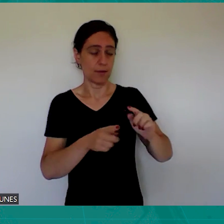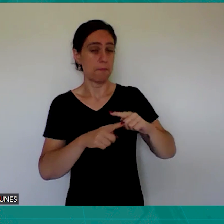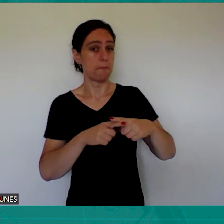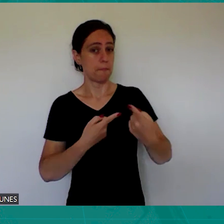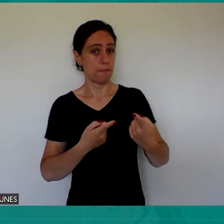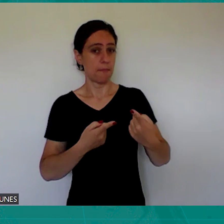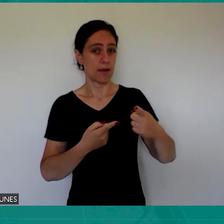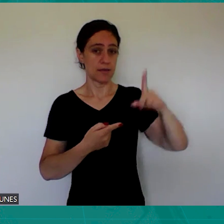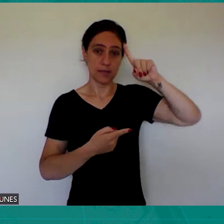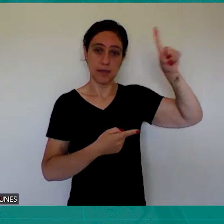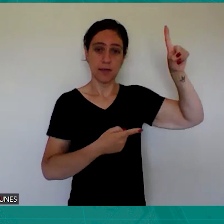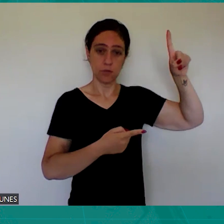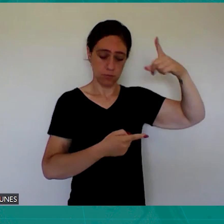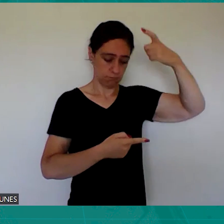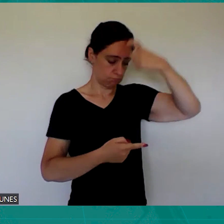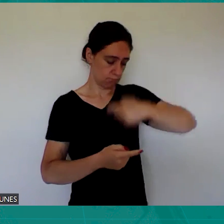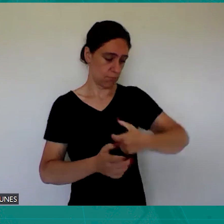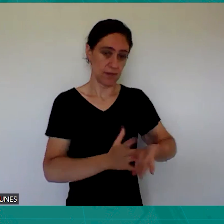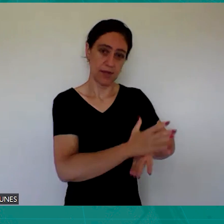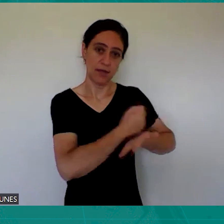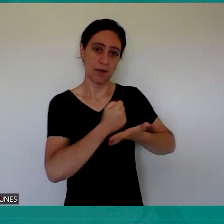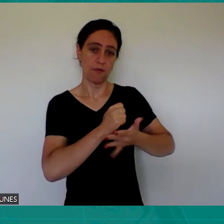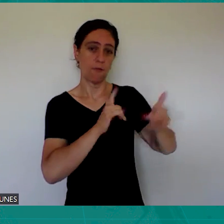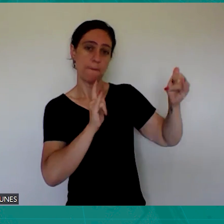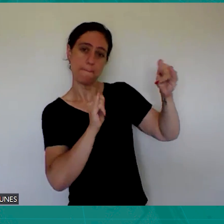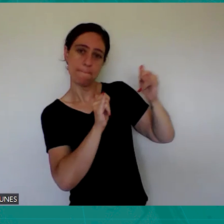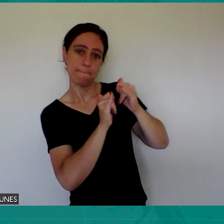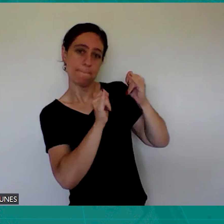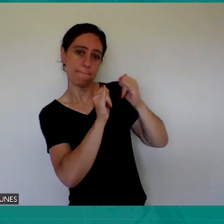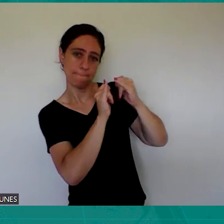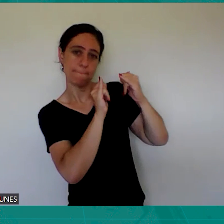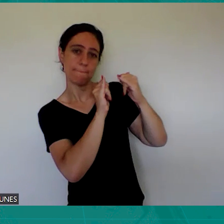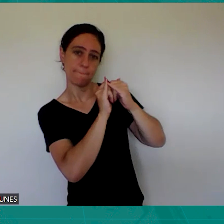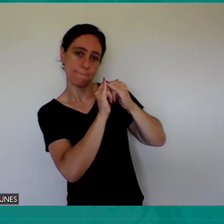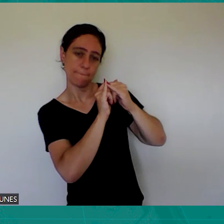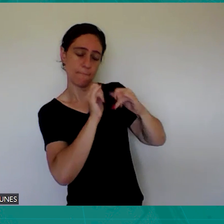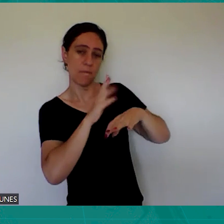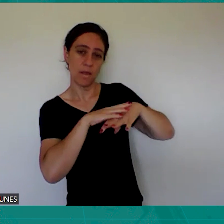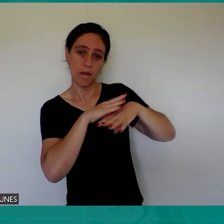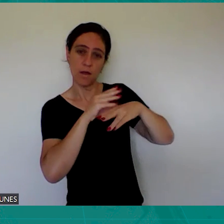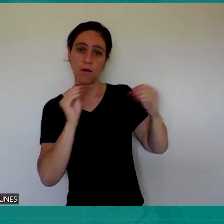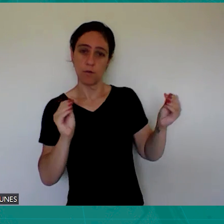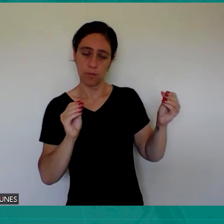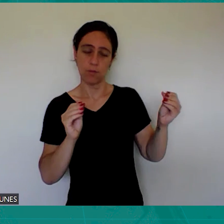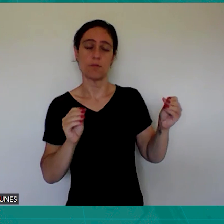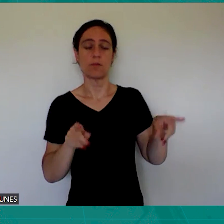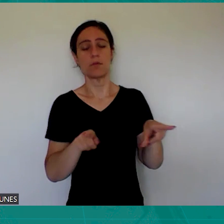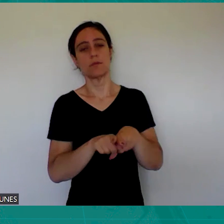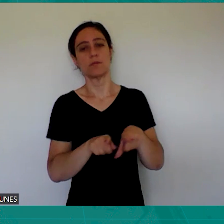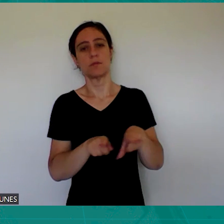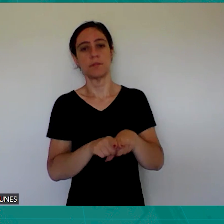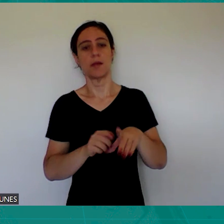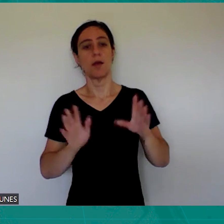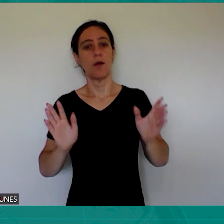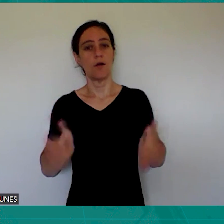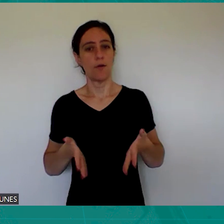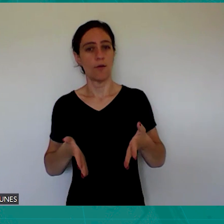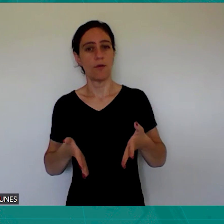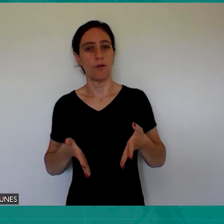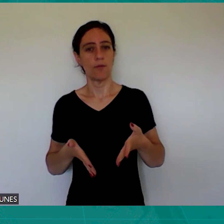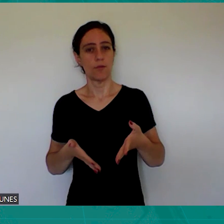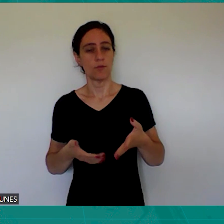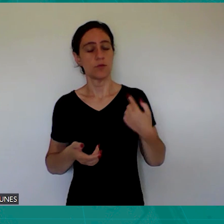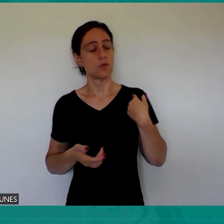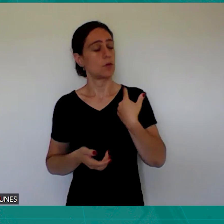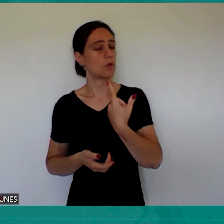salvou, perdoou nossos pecados e nos curou da rebeldia. E hoje, irmão, nós estamos aqui como